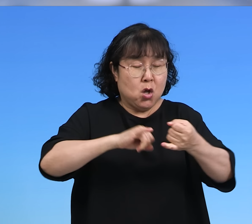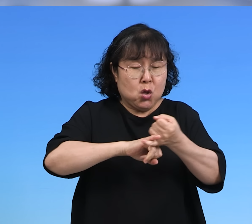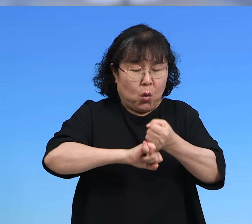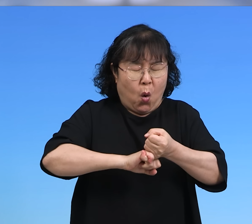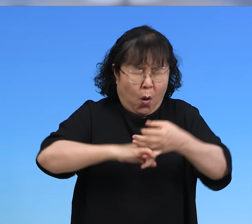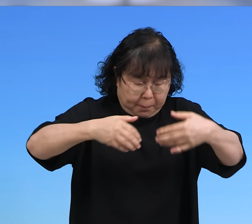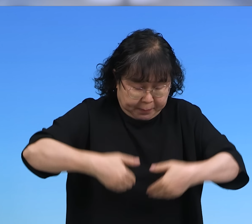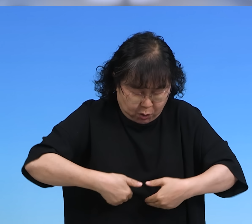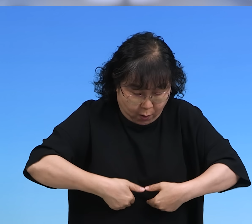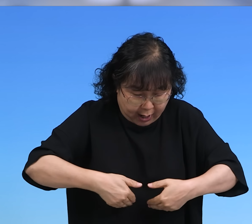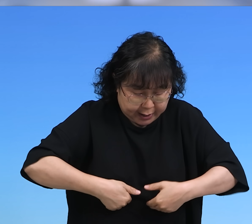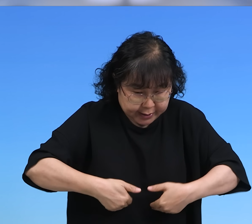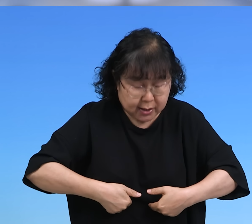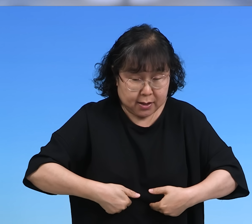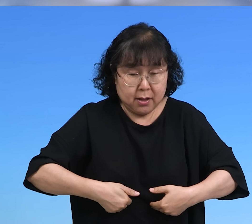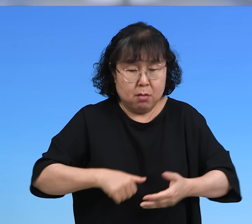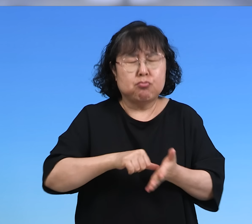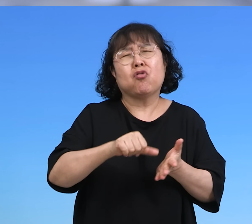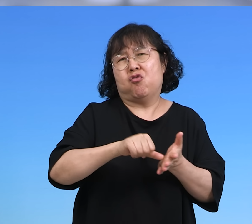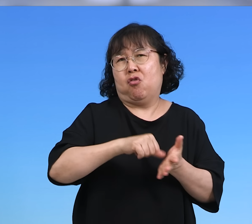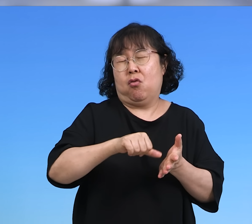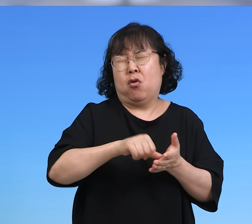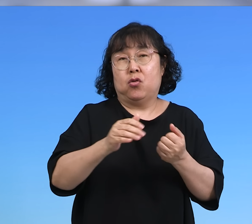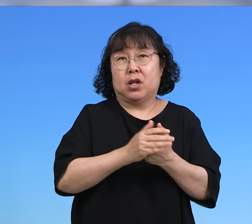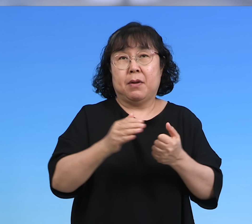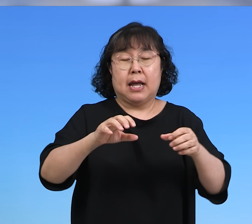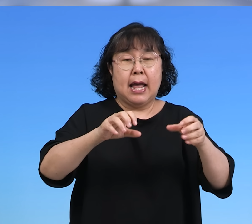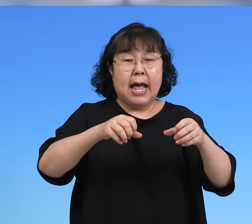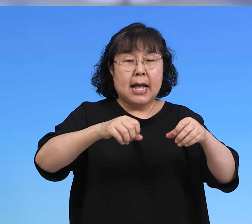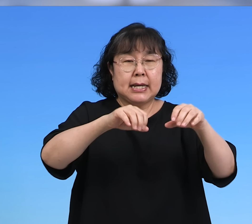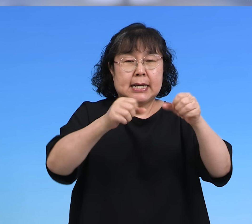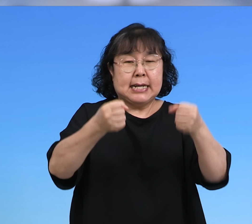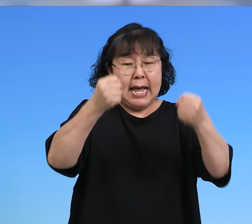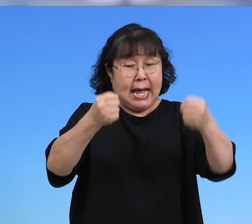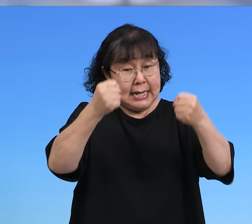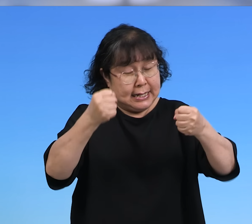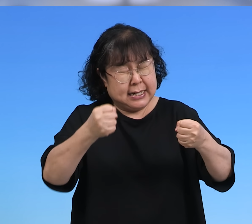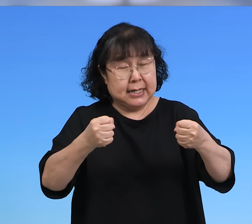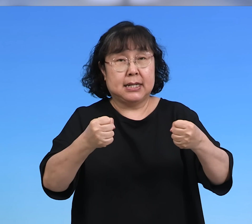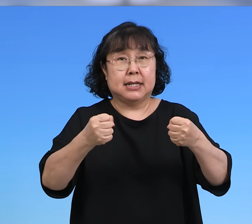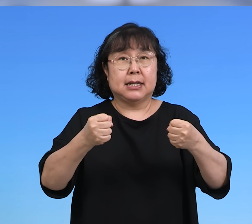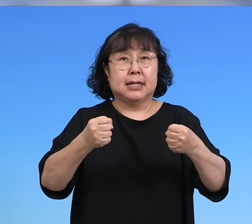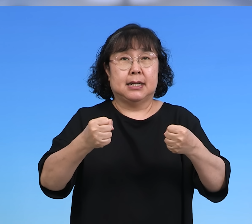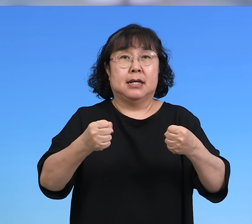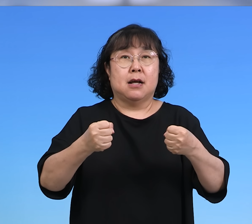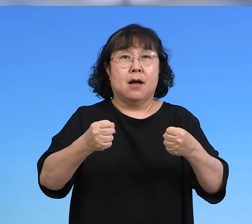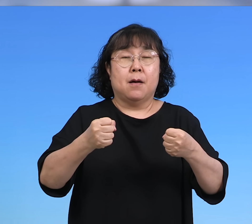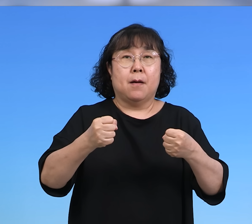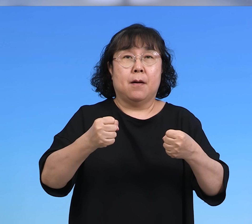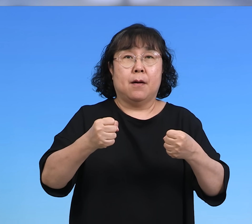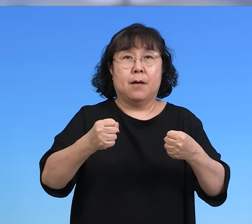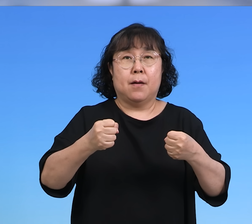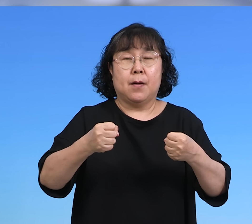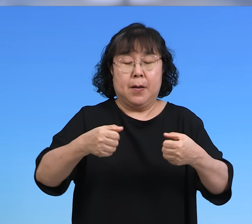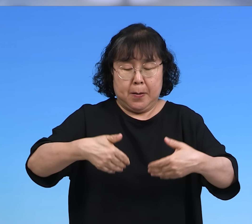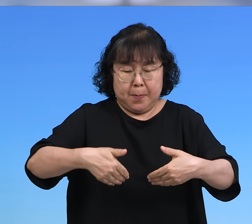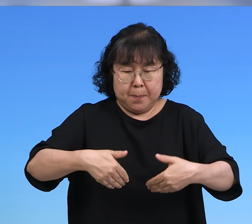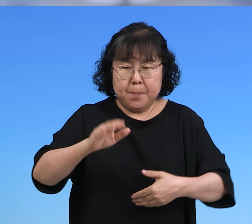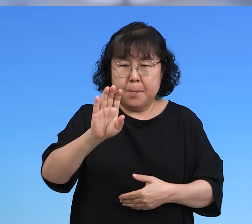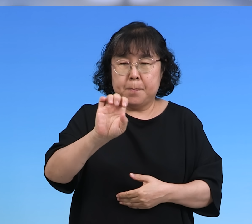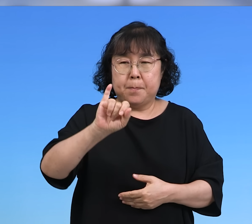빵빵 터지다가 모두가 다 제자리로 돌아와가지고 나 요새 너무 힘들어. 1부부터 3부까지 지금. 이제